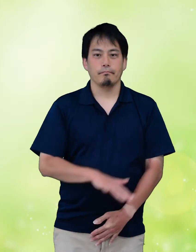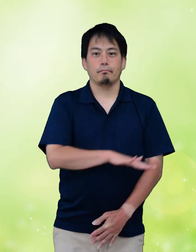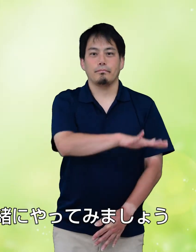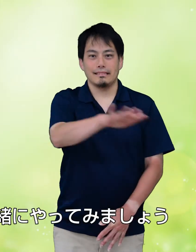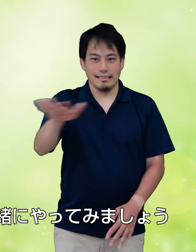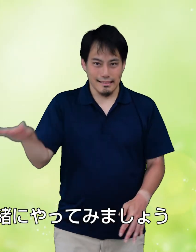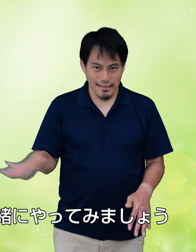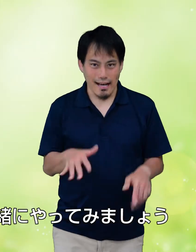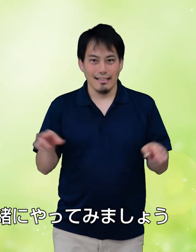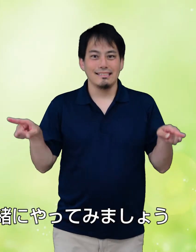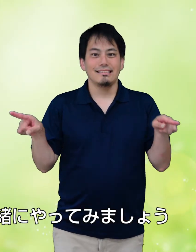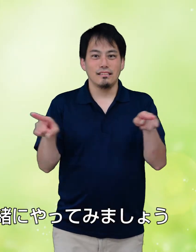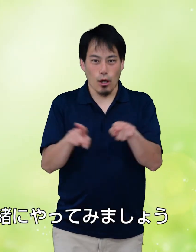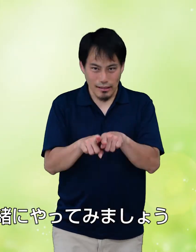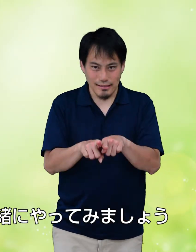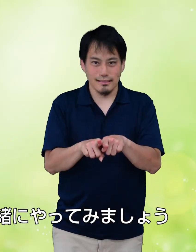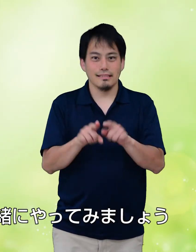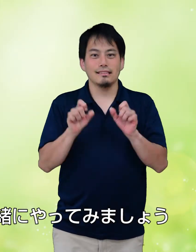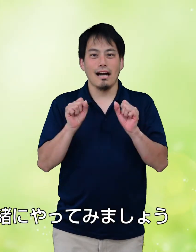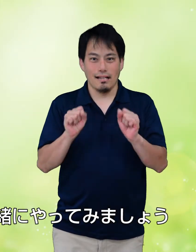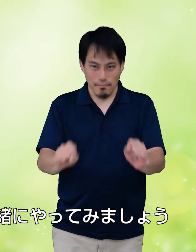皆さん一緒にやってみましょう。